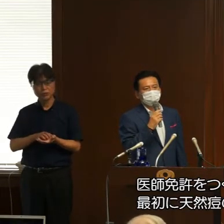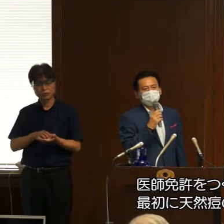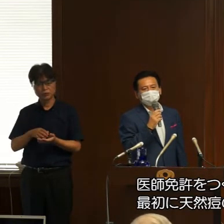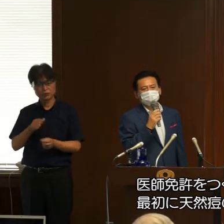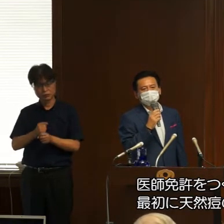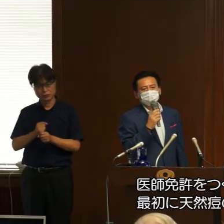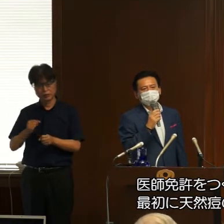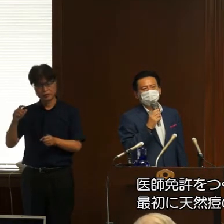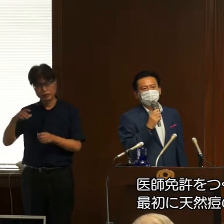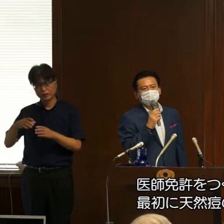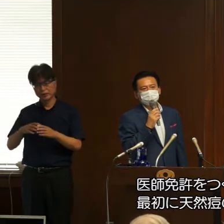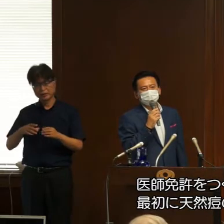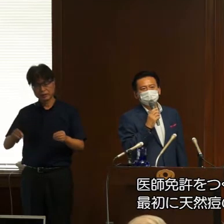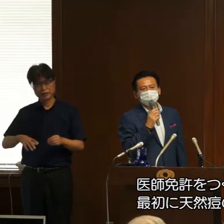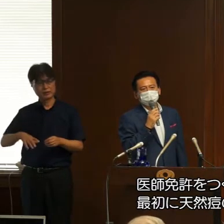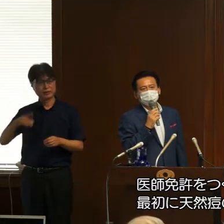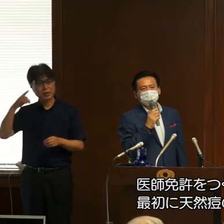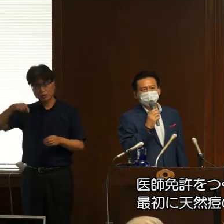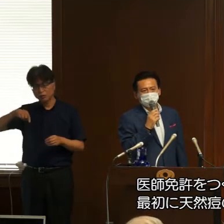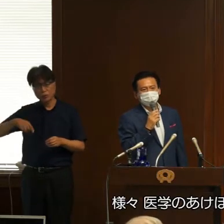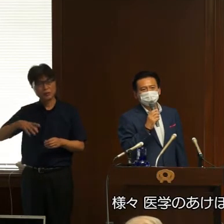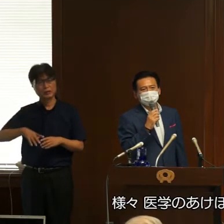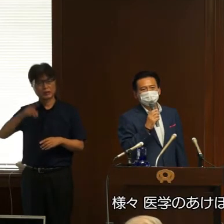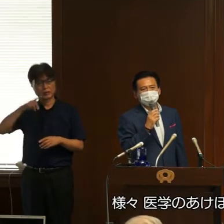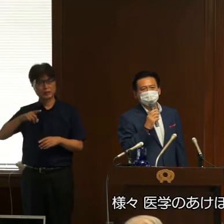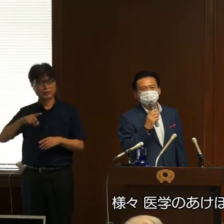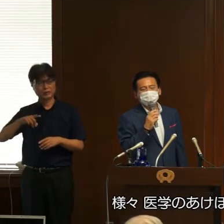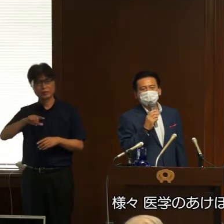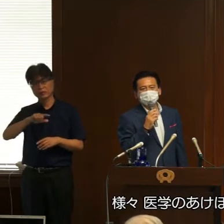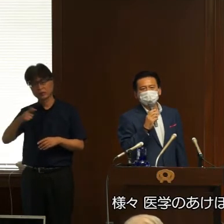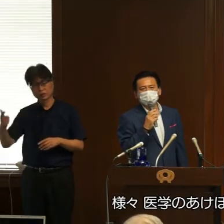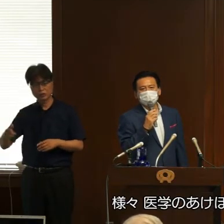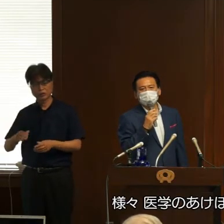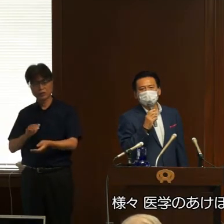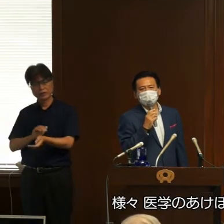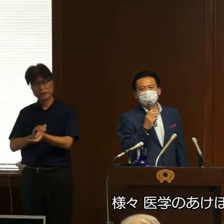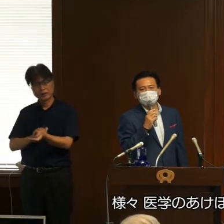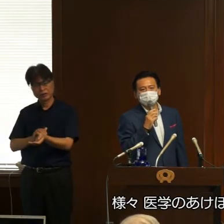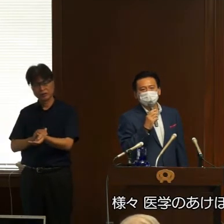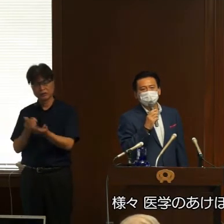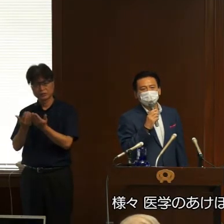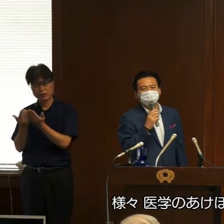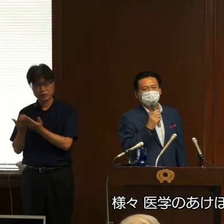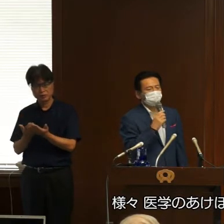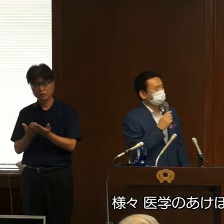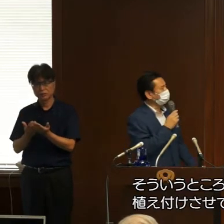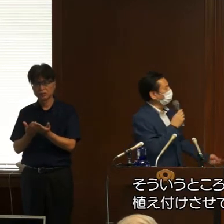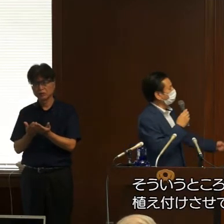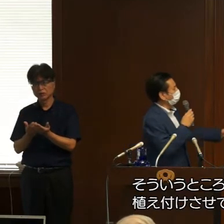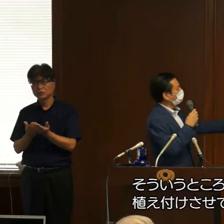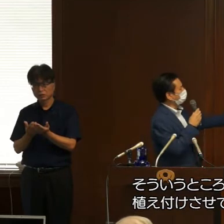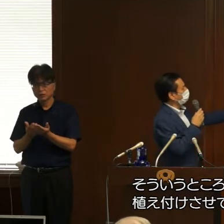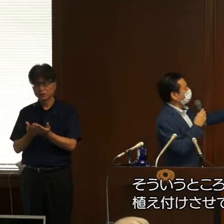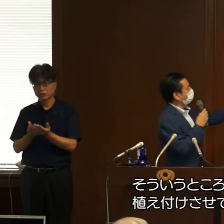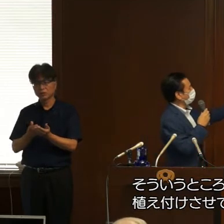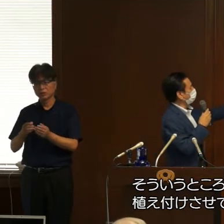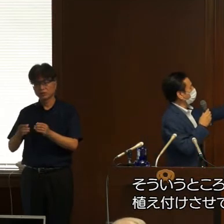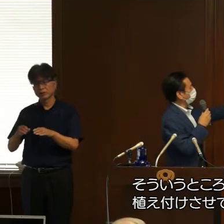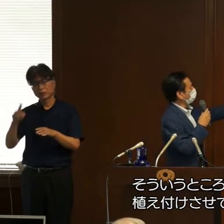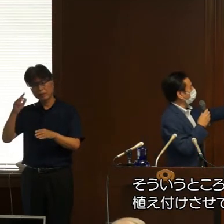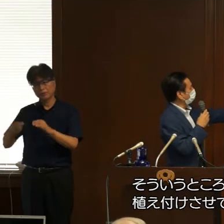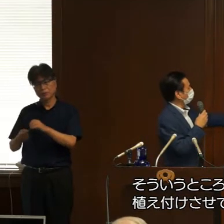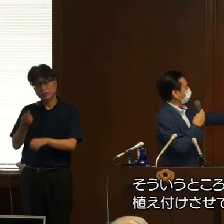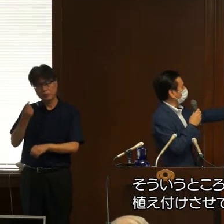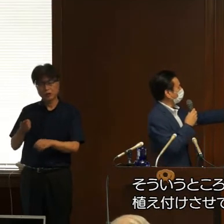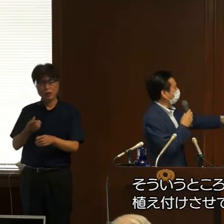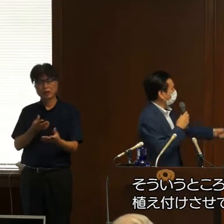に天然痘の人を追ったりとかですね、さまざま医学の明け物の土地なわけですから、そういうところの志をし